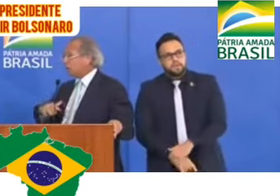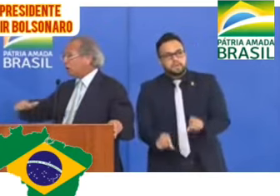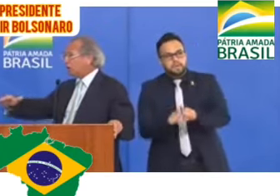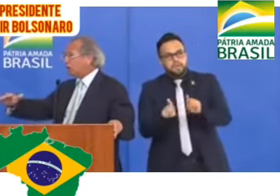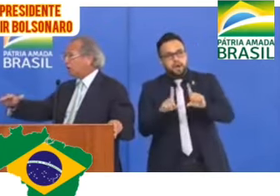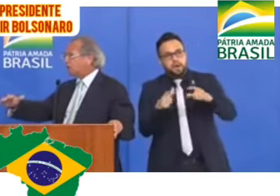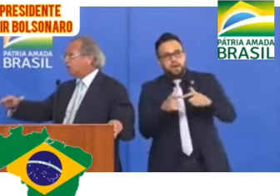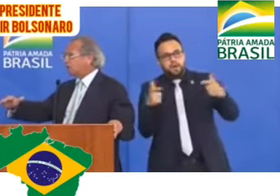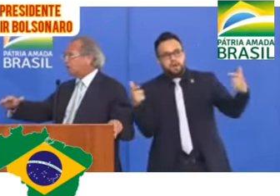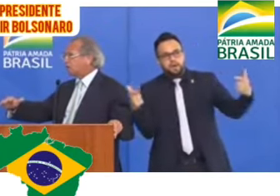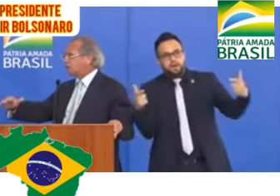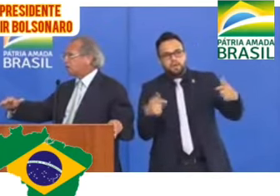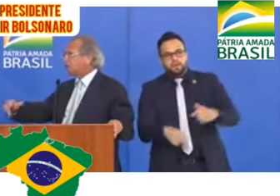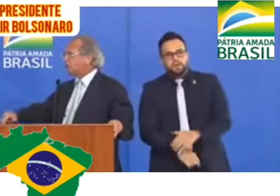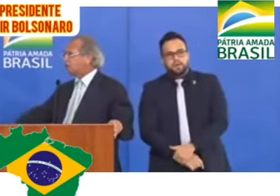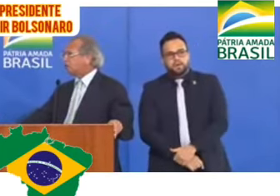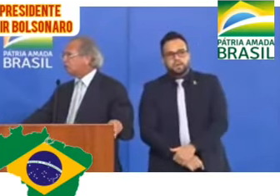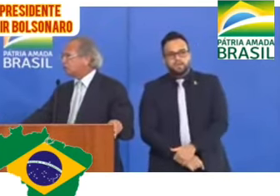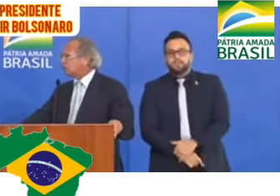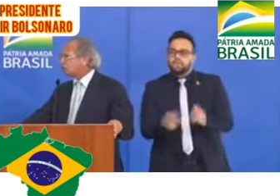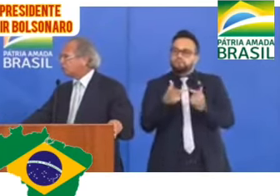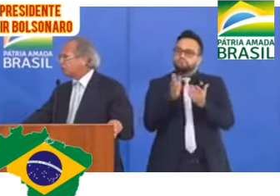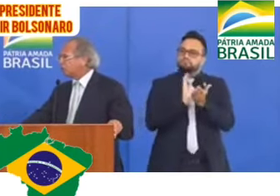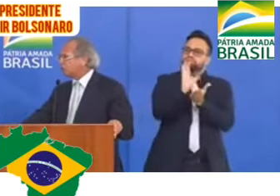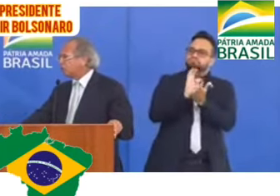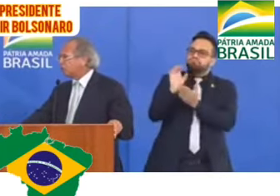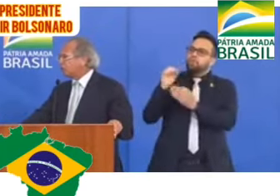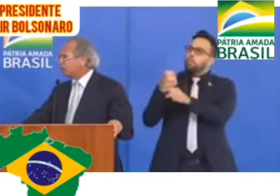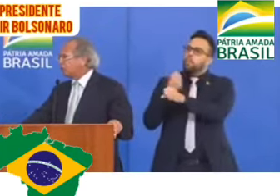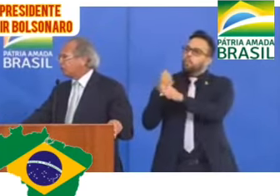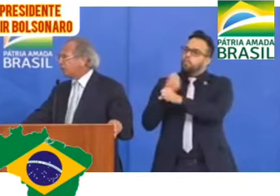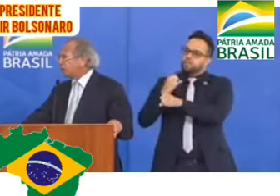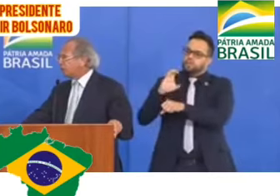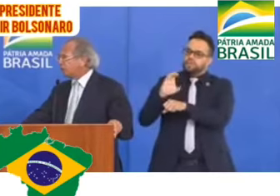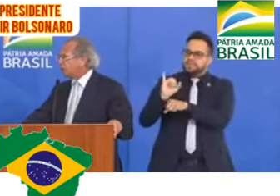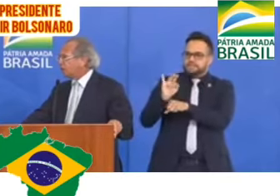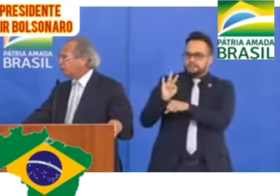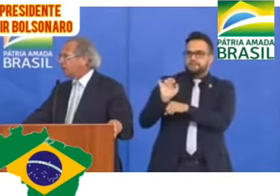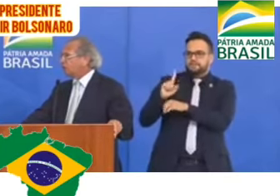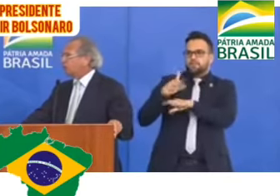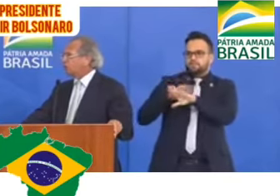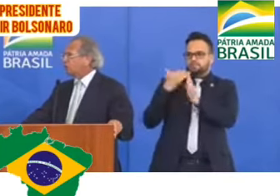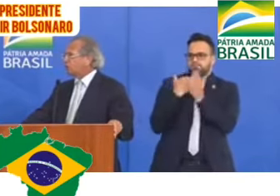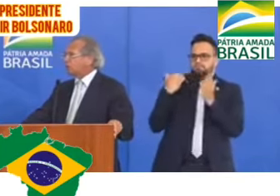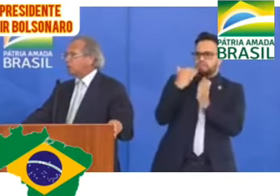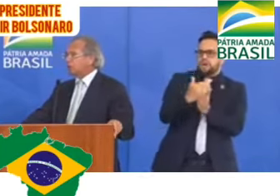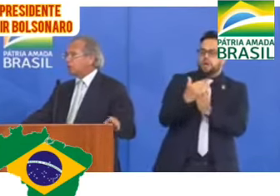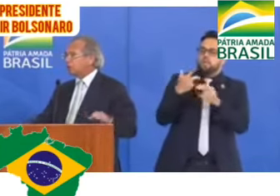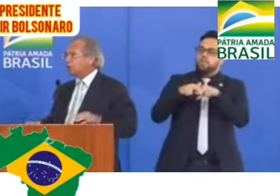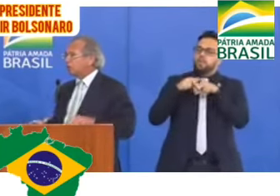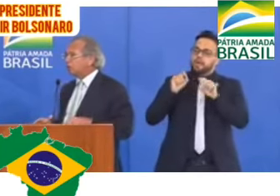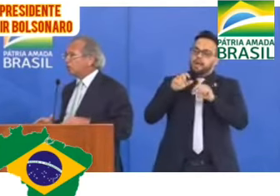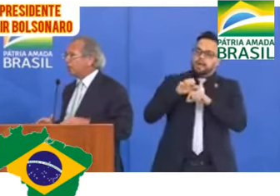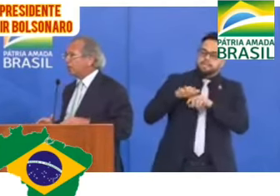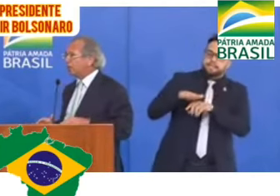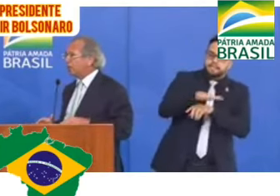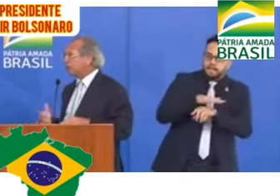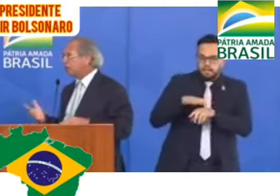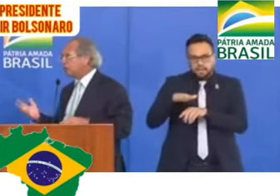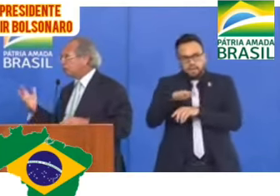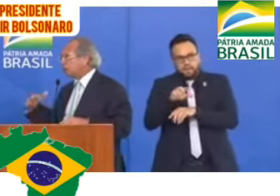expansão brutal de crédito nos investimentos em construção civil. O resultado disso é que é um setor que